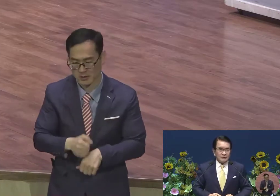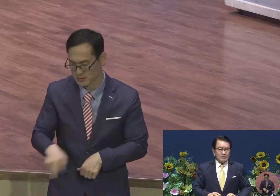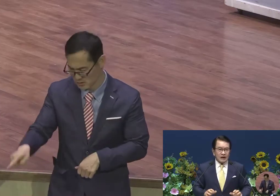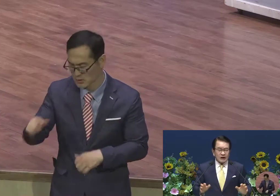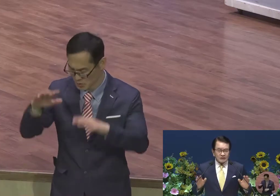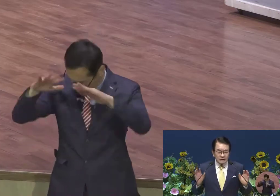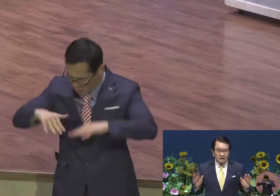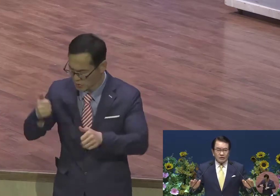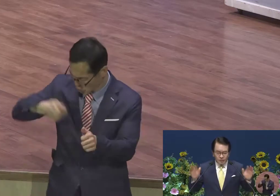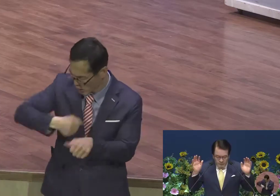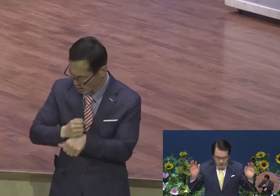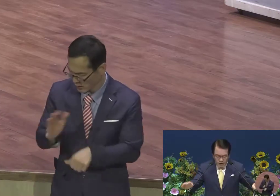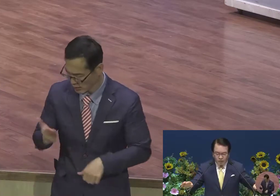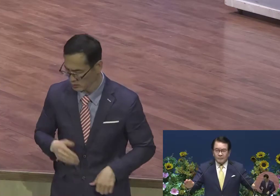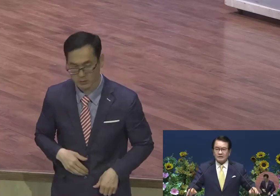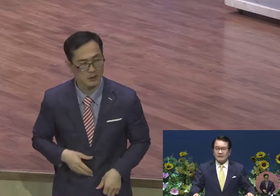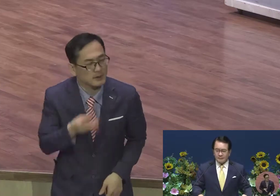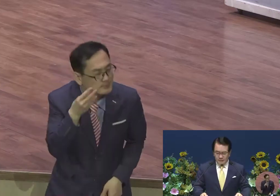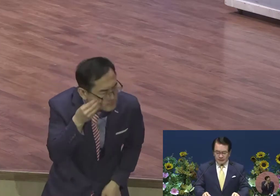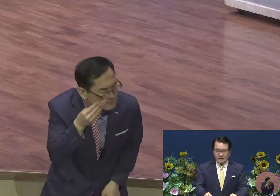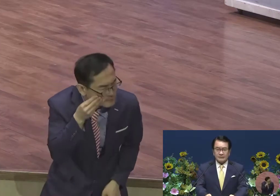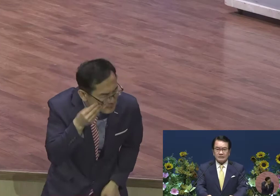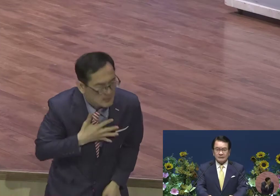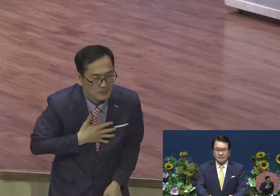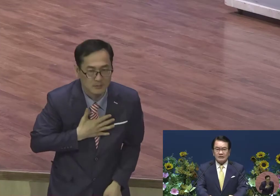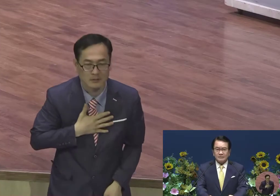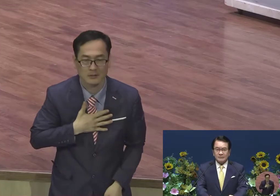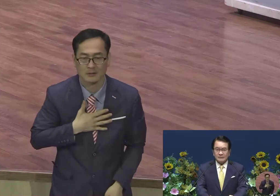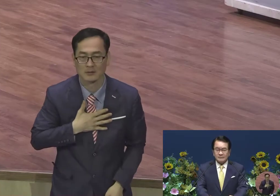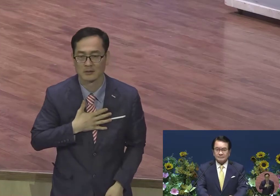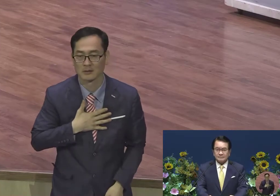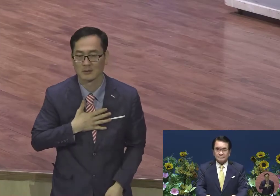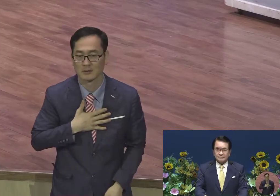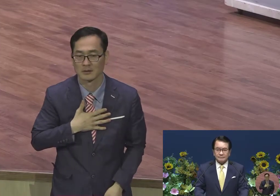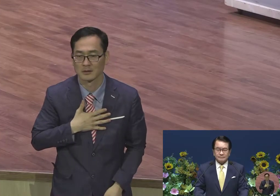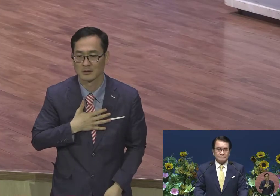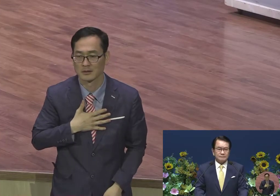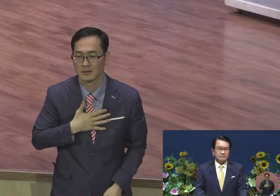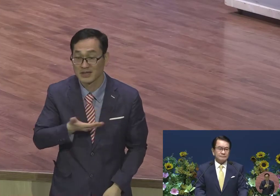다 식인들 꼬박 꼬박 절합니다 음식 앞에